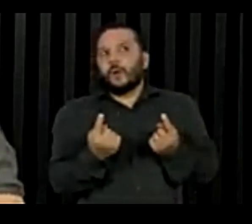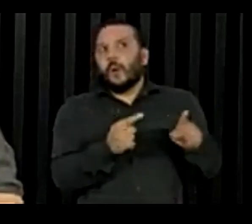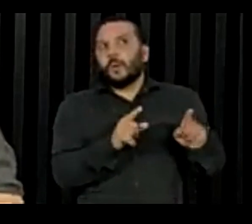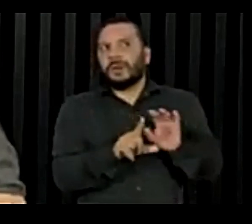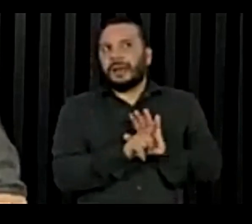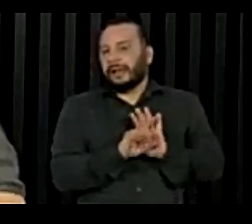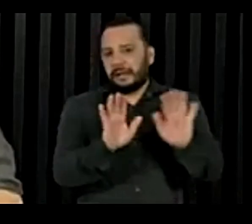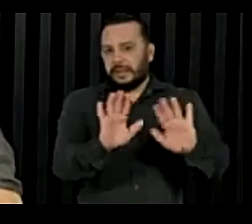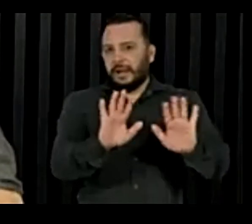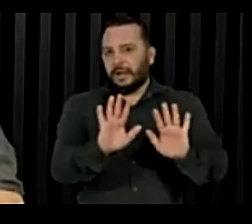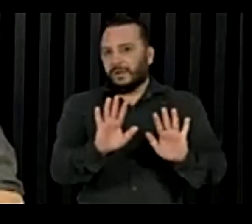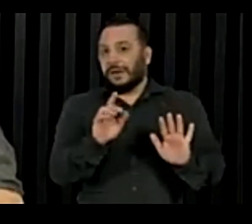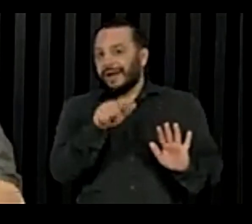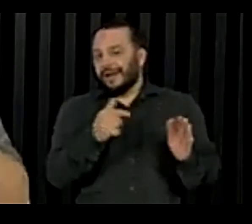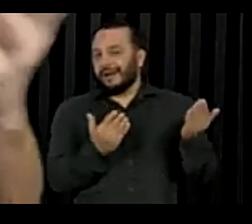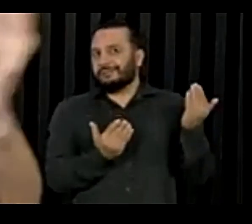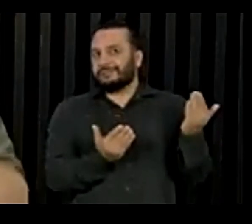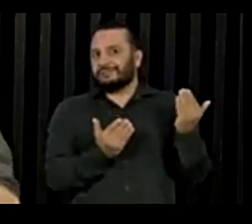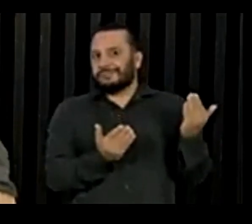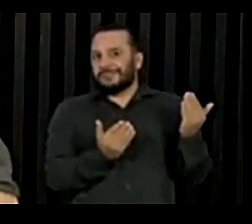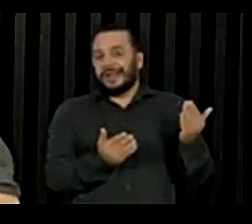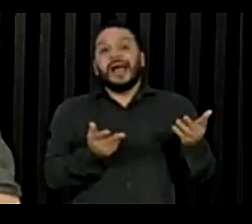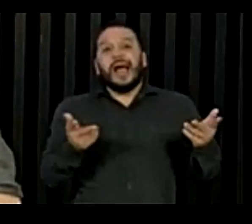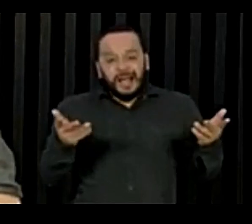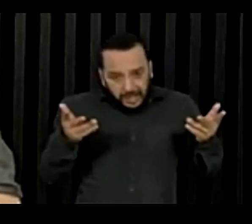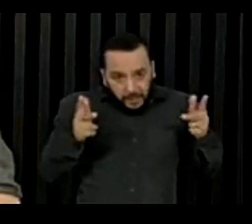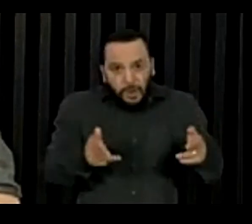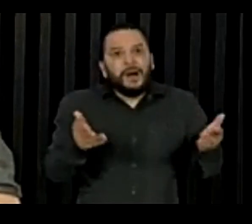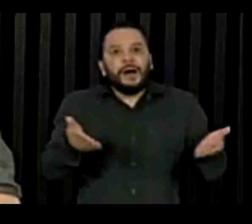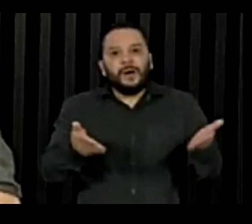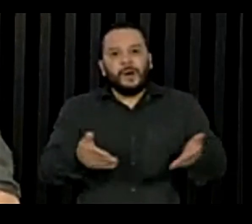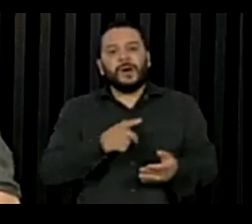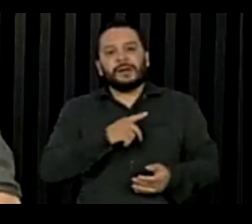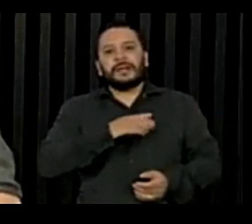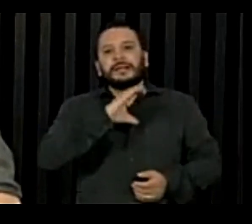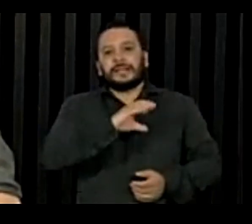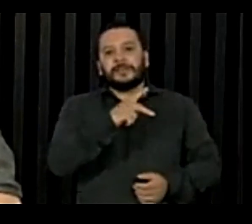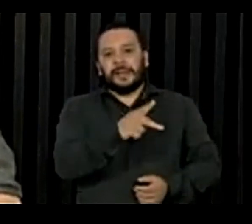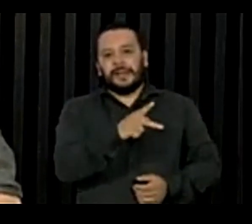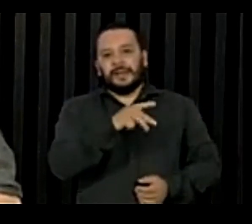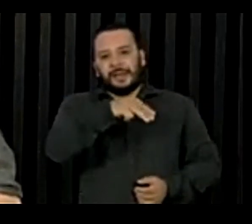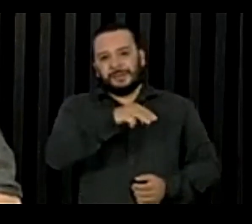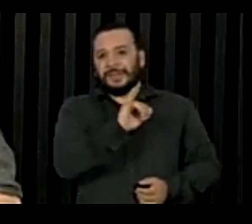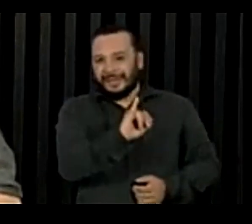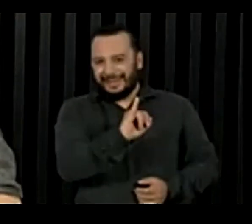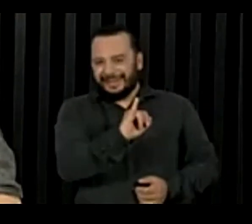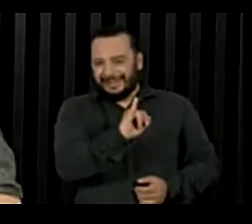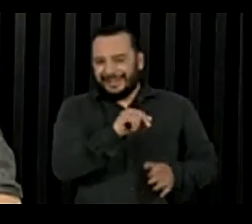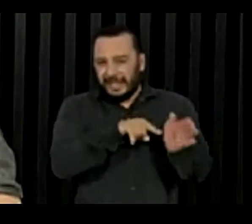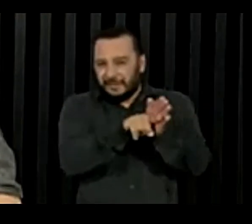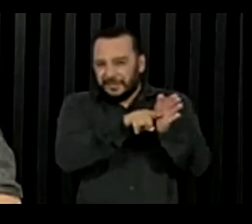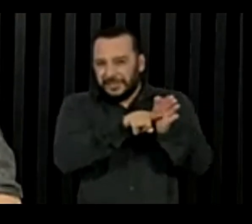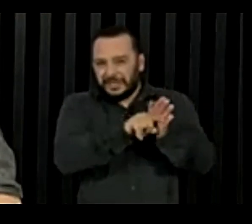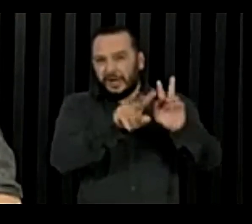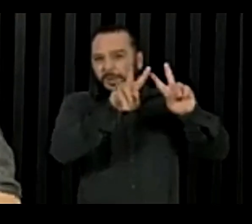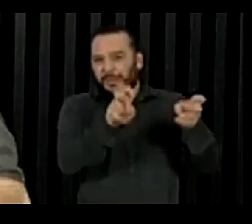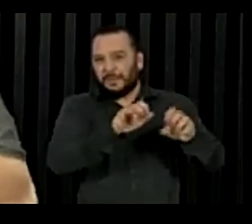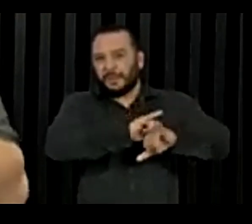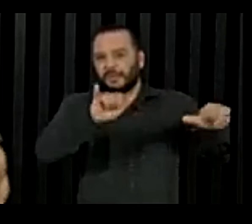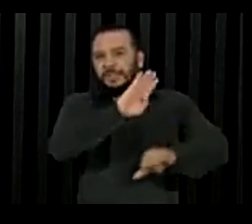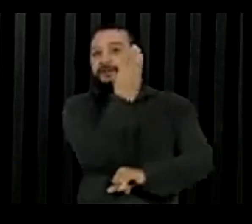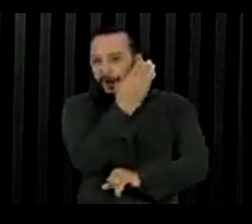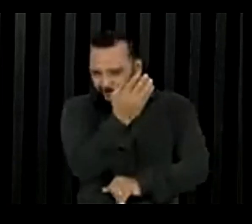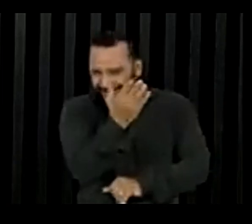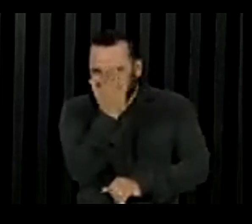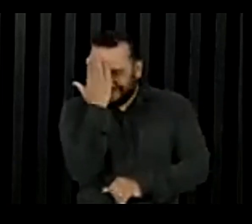Questionável, como está acontecendo na CPMI, na CPMI das fake news. Então, a gente tem um cenário